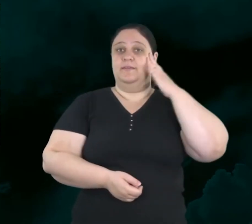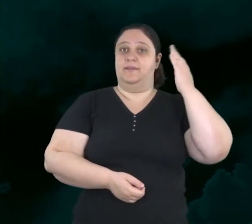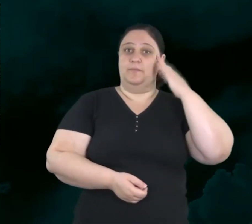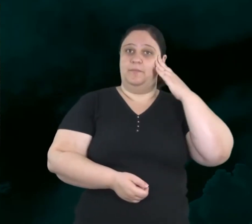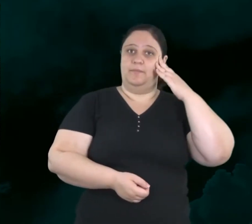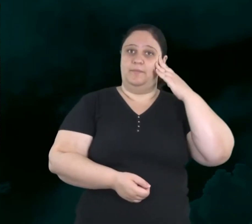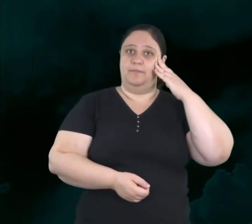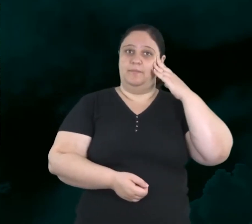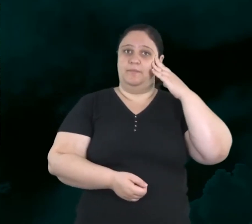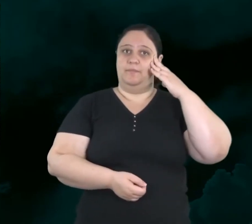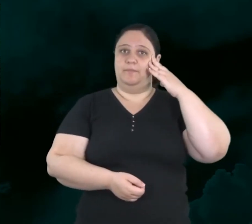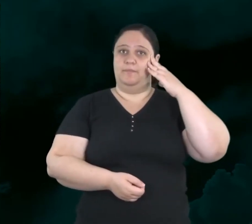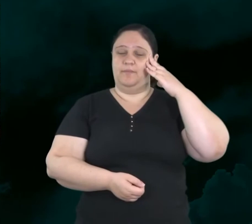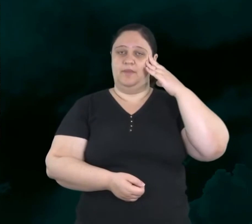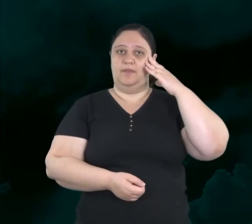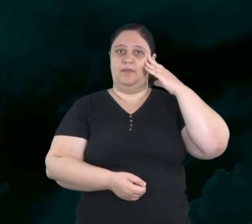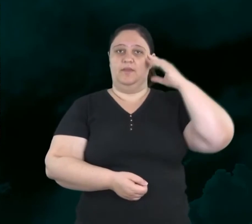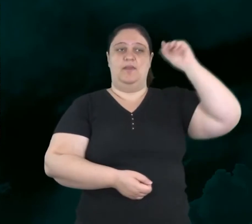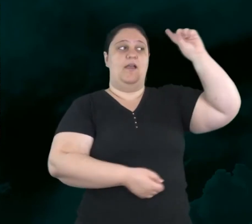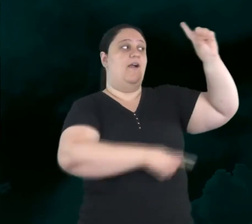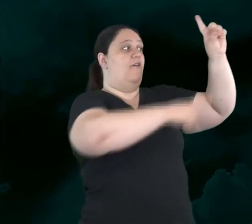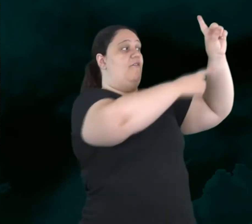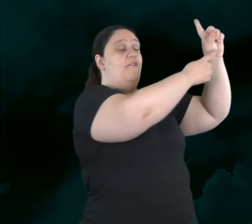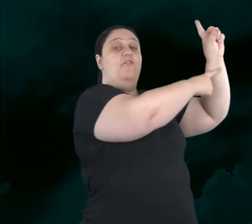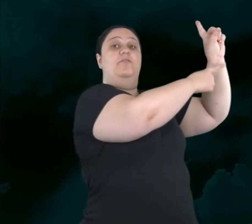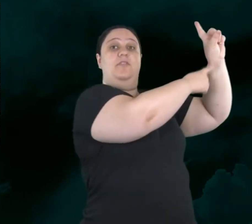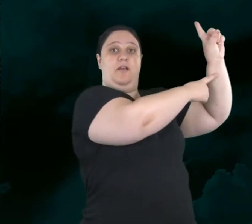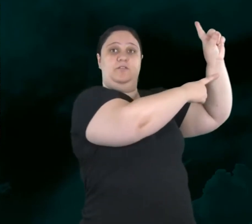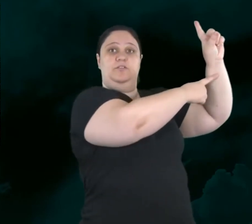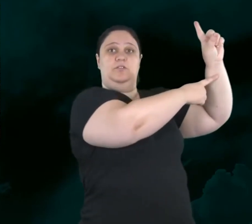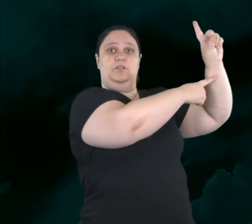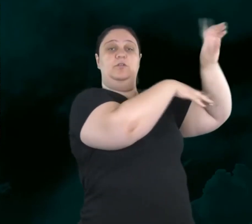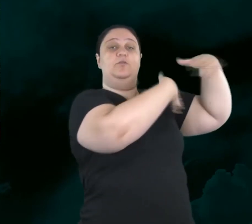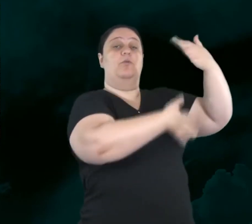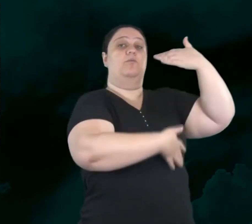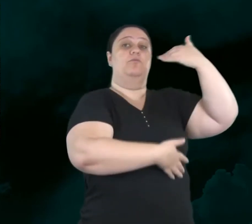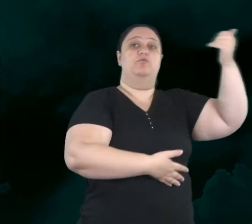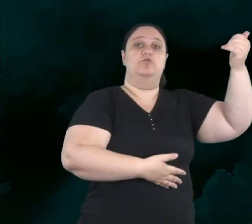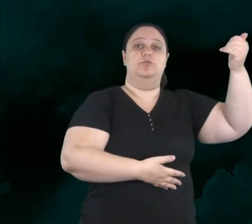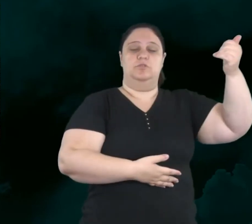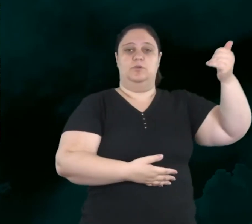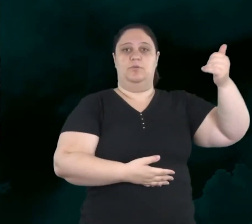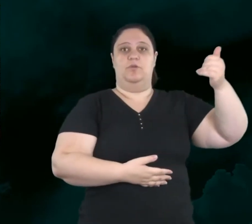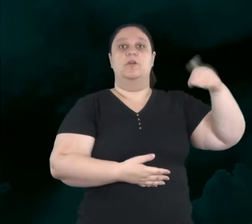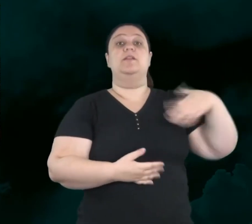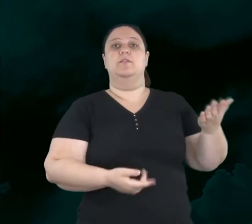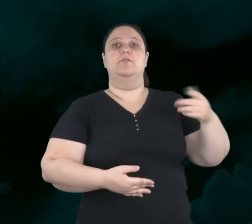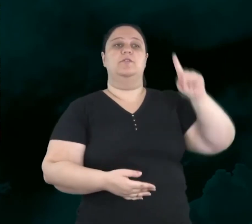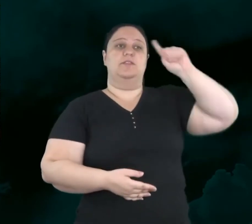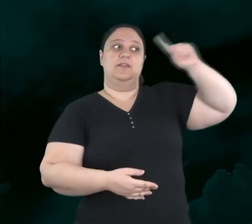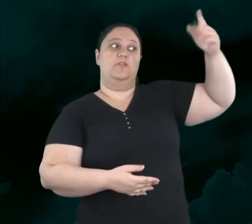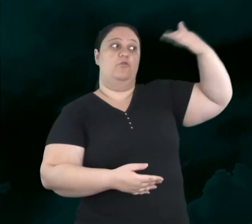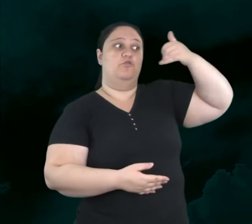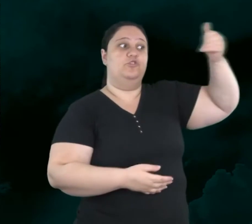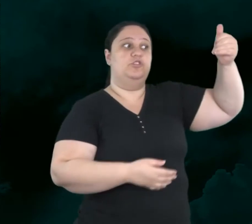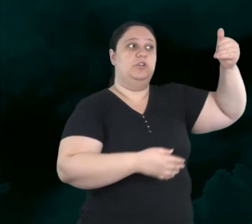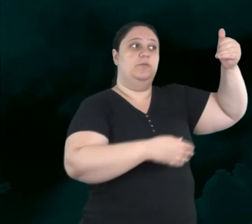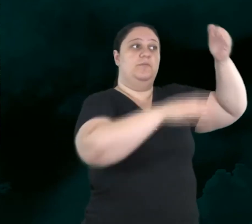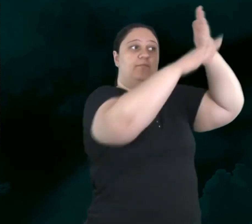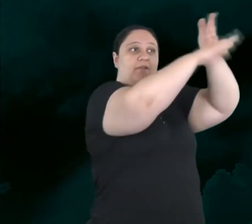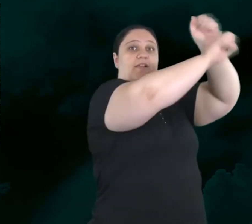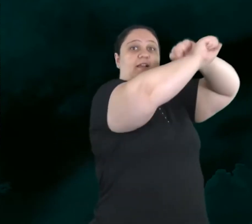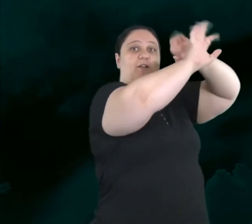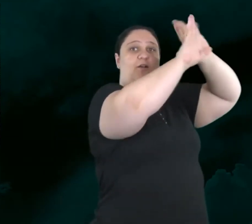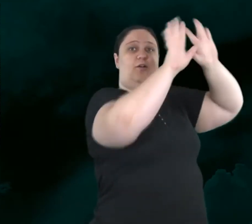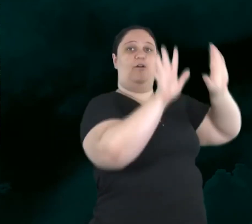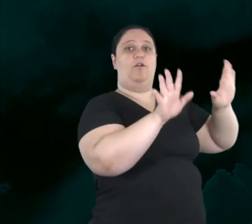né, do seu chamamento. Porque Deus nos chama para a sua glória. É isso que nós estamos vendo. Deus nos